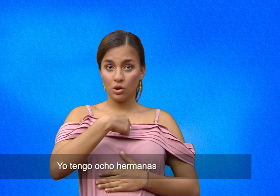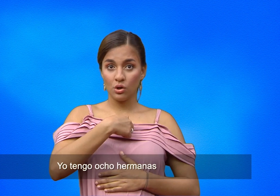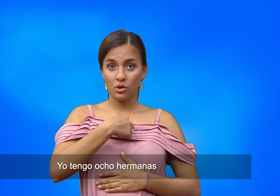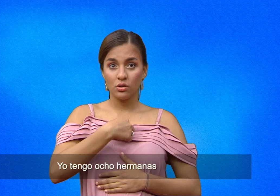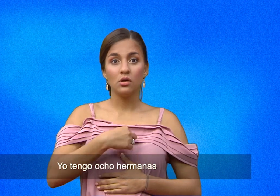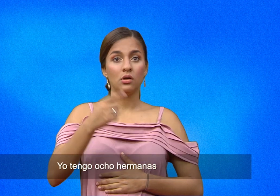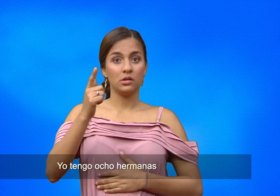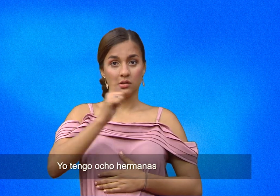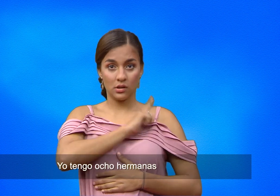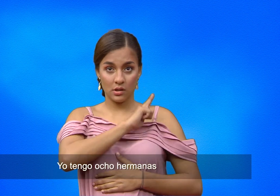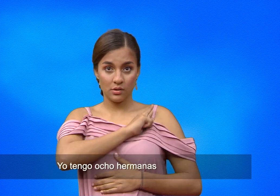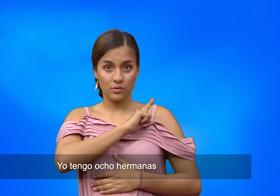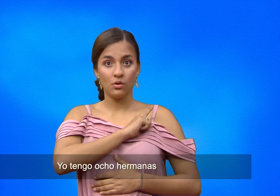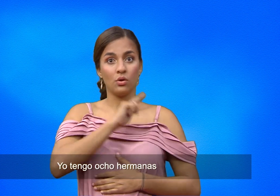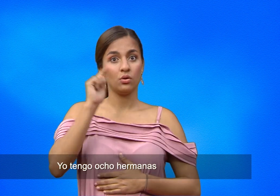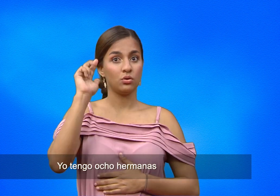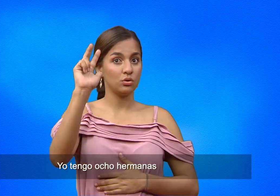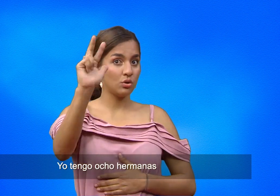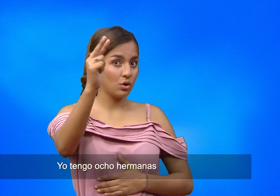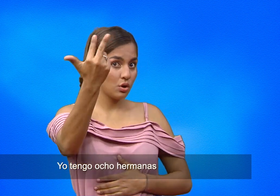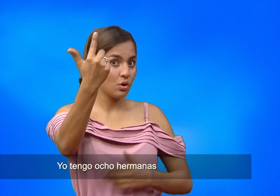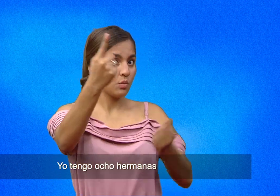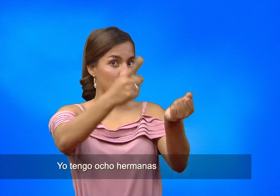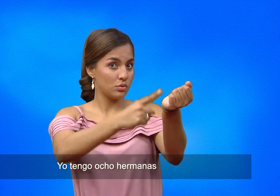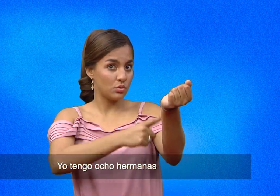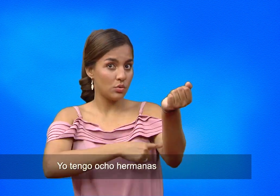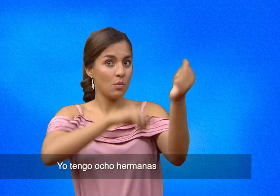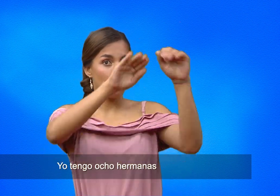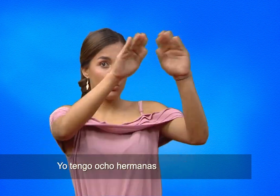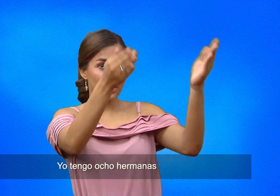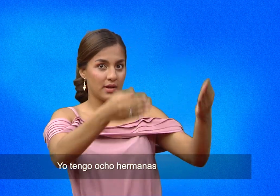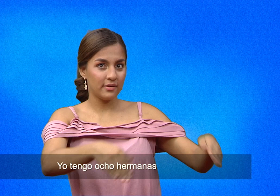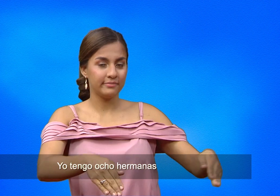yo tengo ocho hermanas